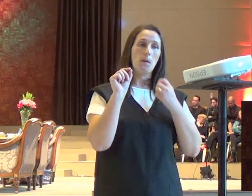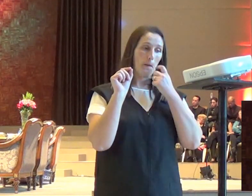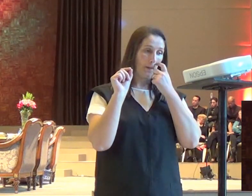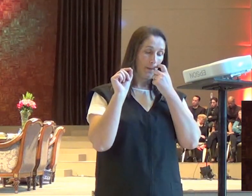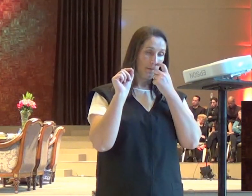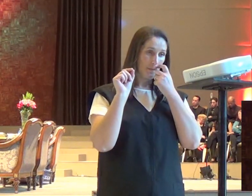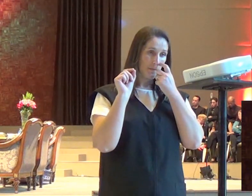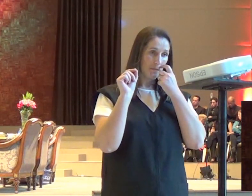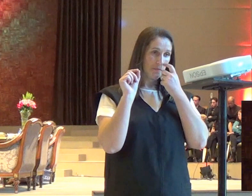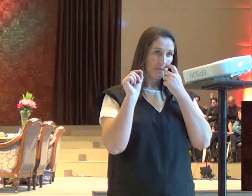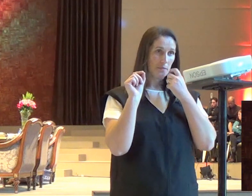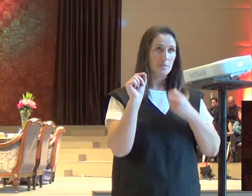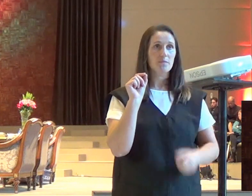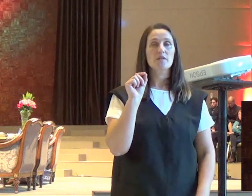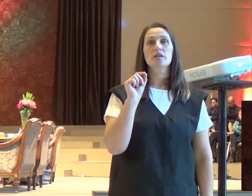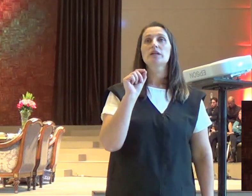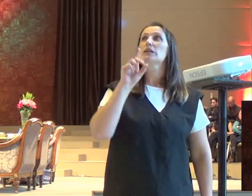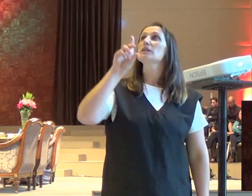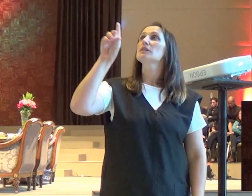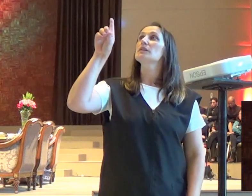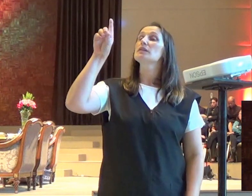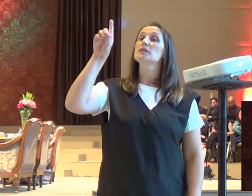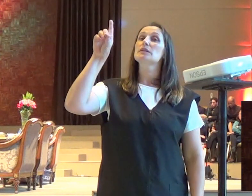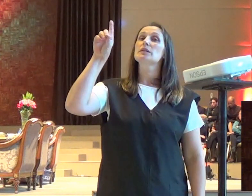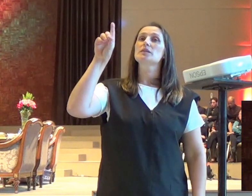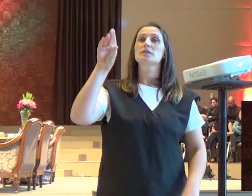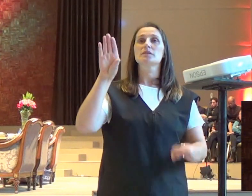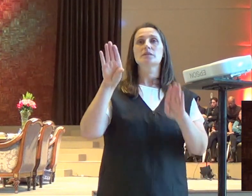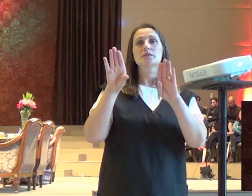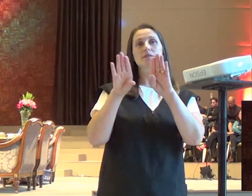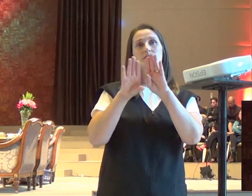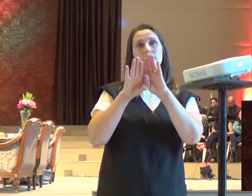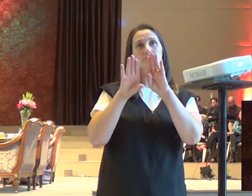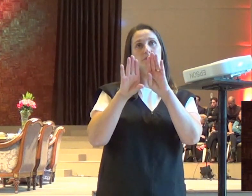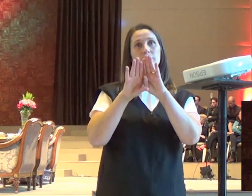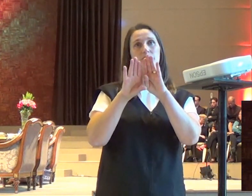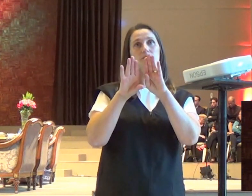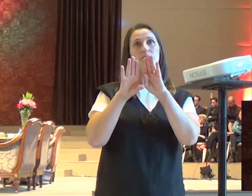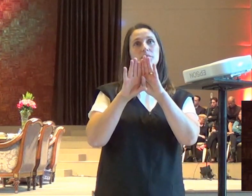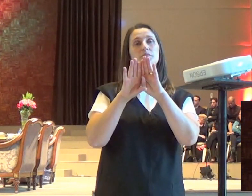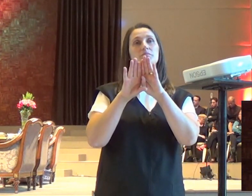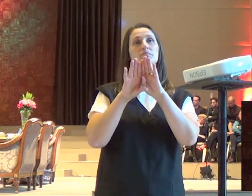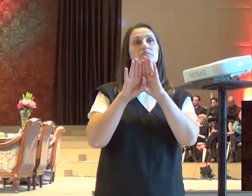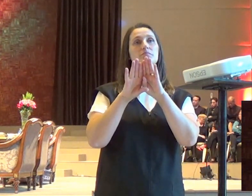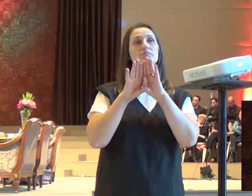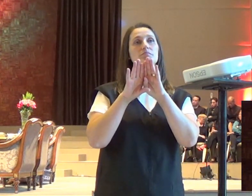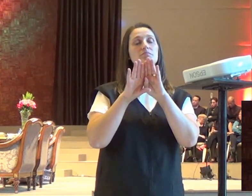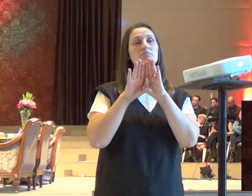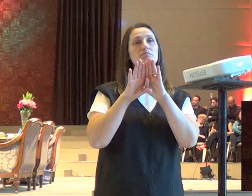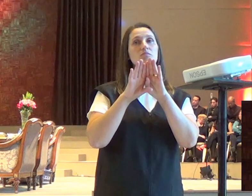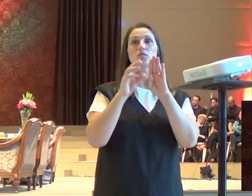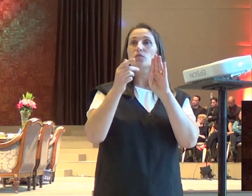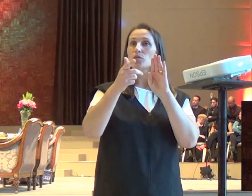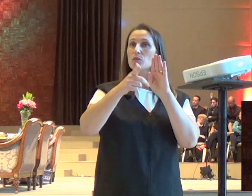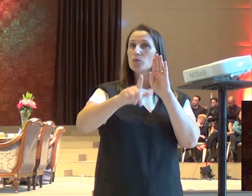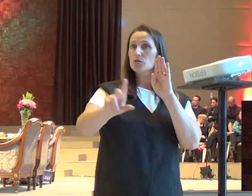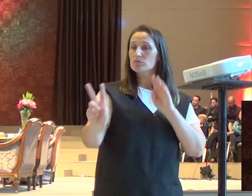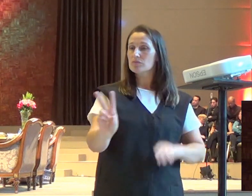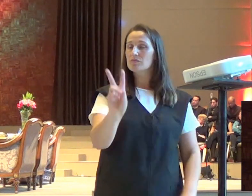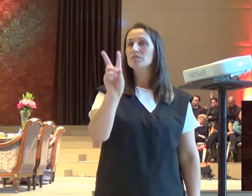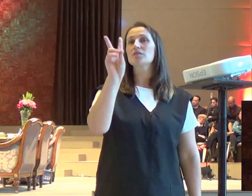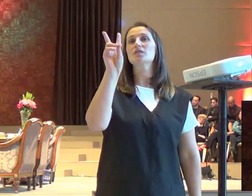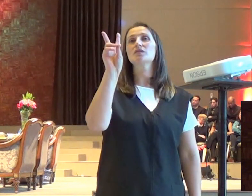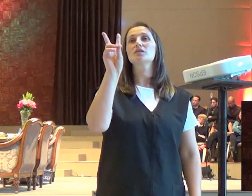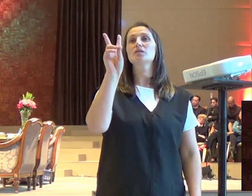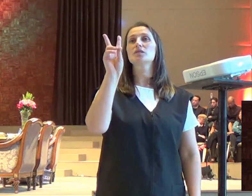é que Deus colocou também uma outra uma outra um outro valor